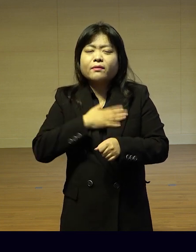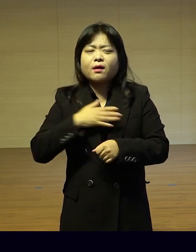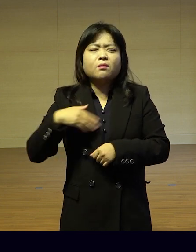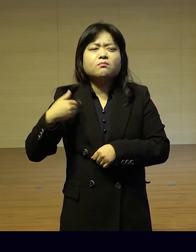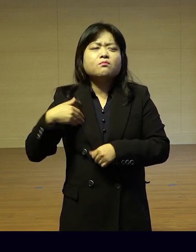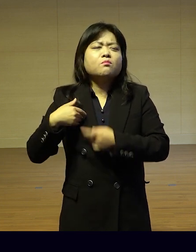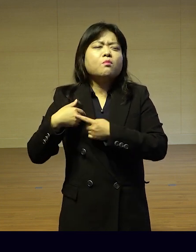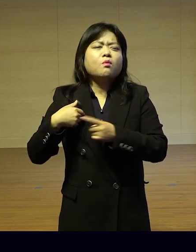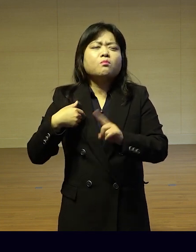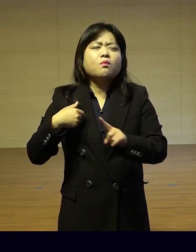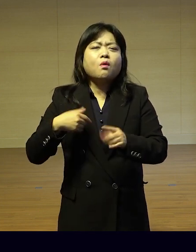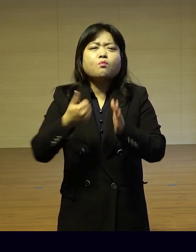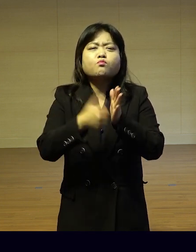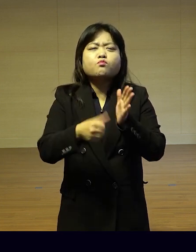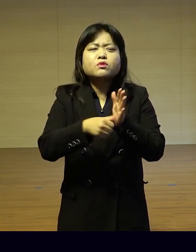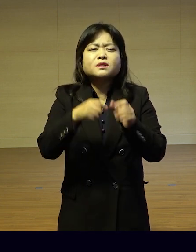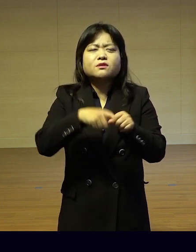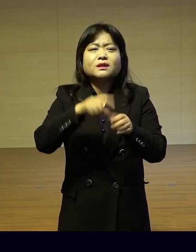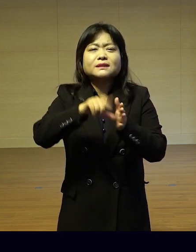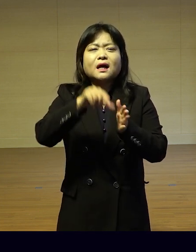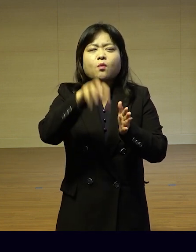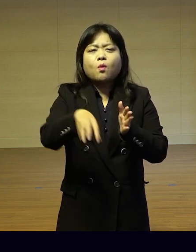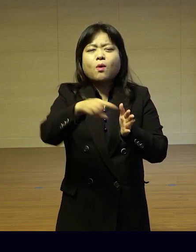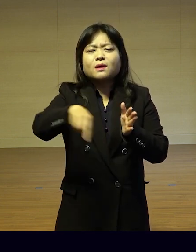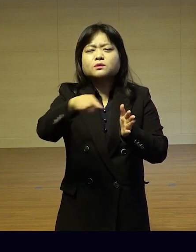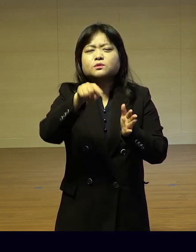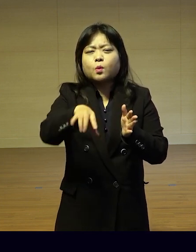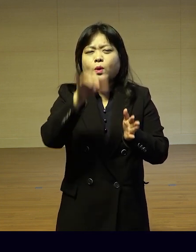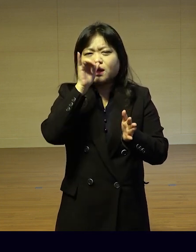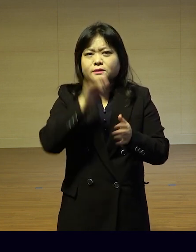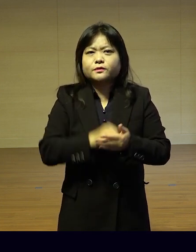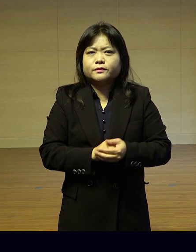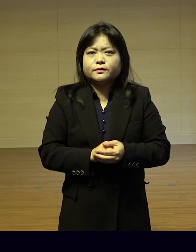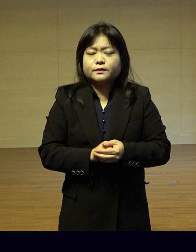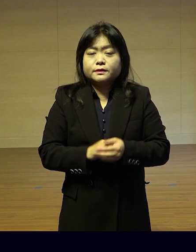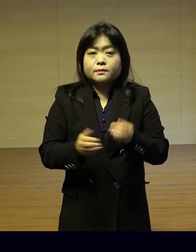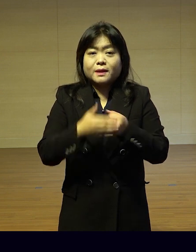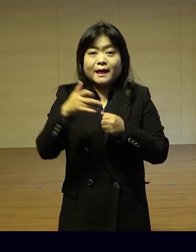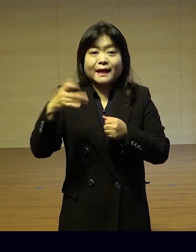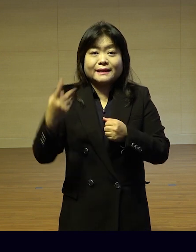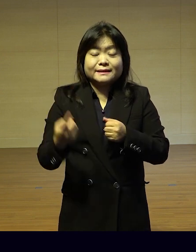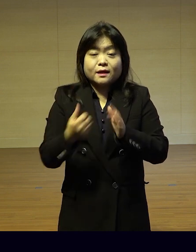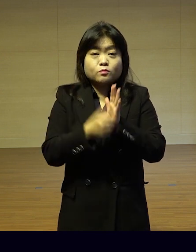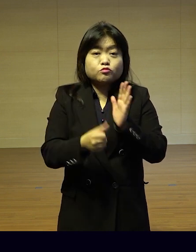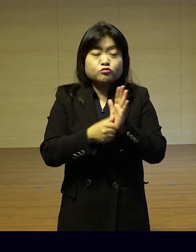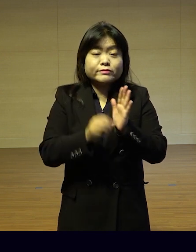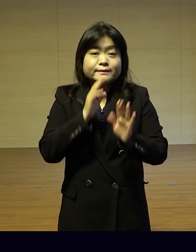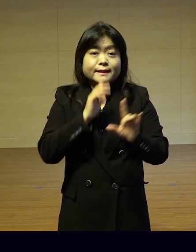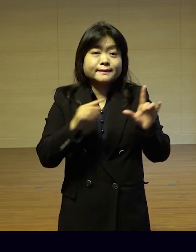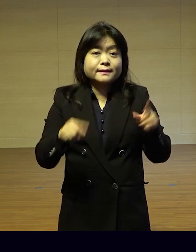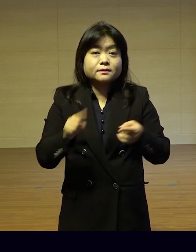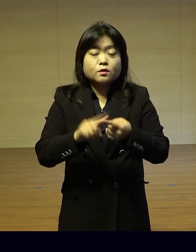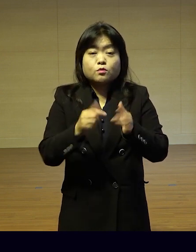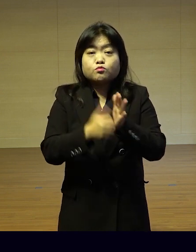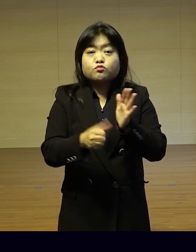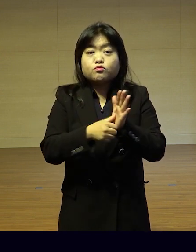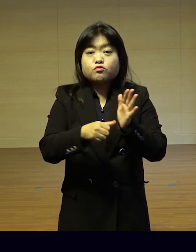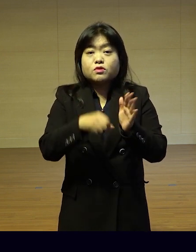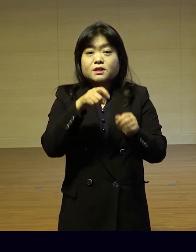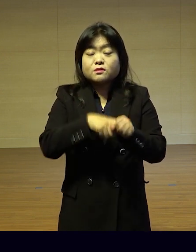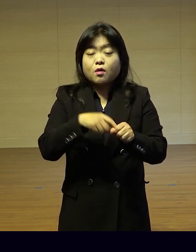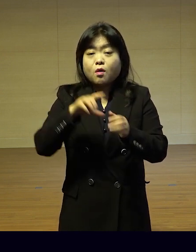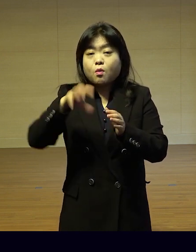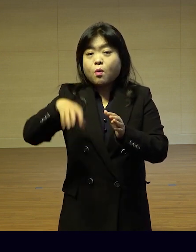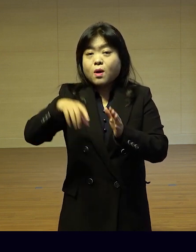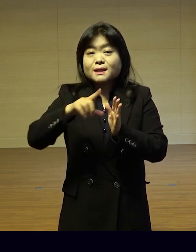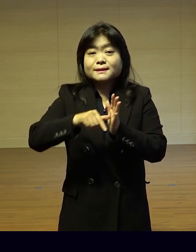못하는 어떤 것은 이 물리적인 시간과 공간 속에 있는 것입니다. 근데 칸트가 말하는 물 자체는 물리적인 시간과 공간의